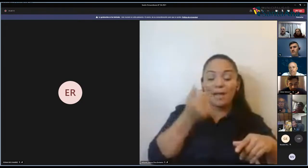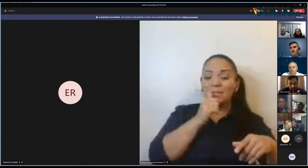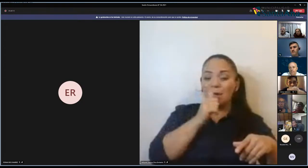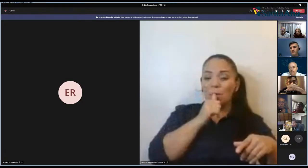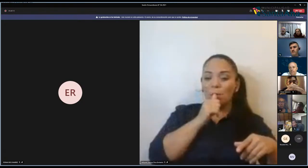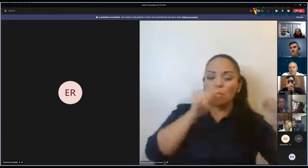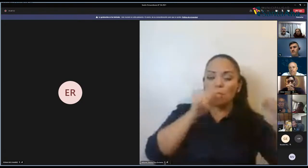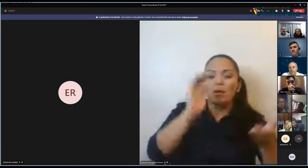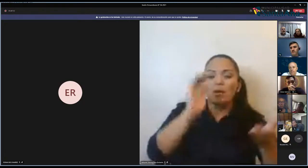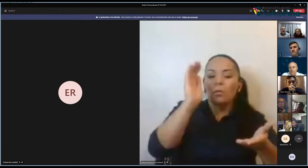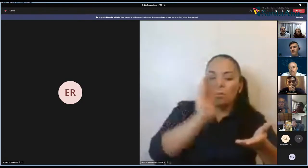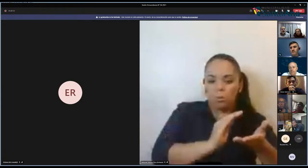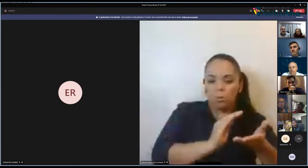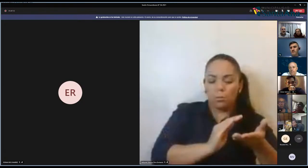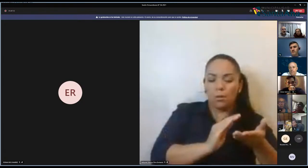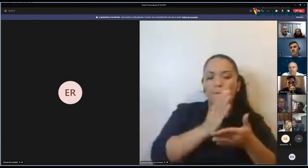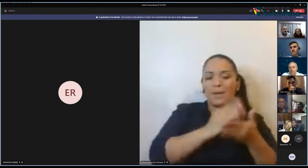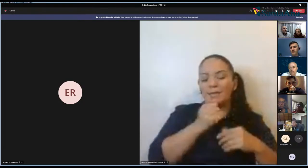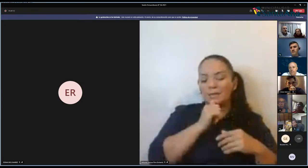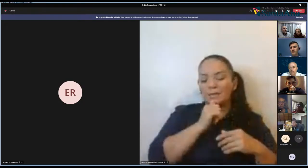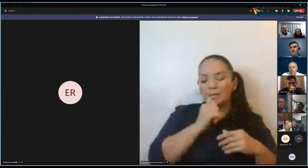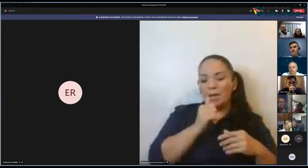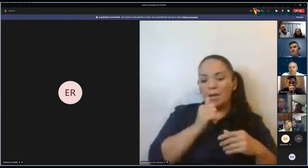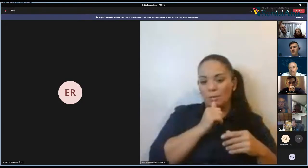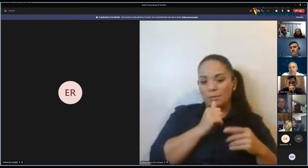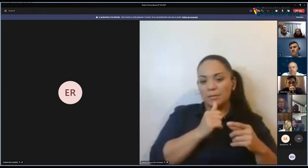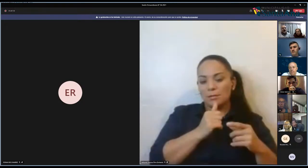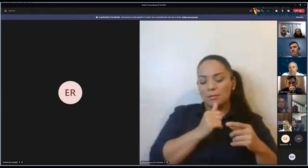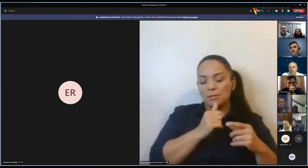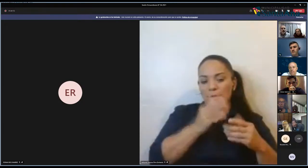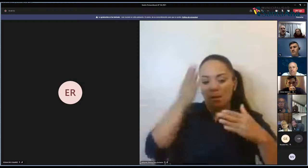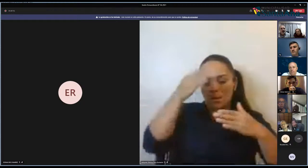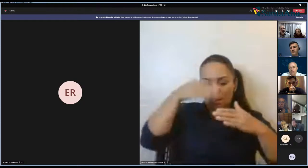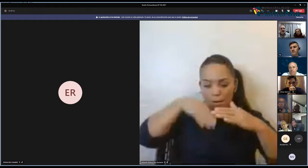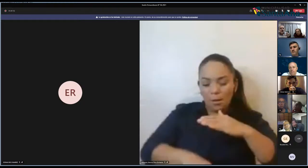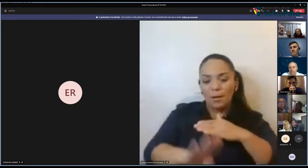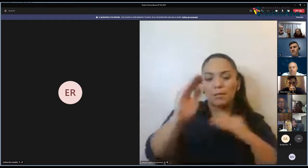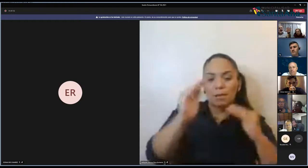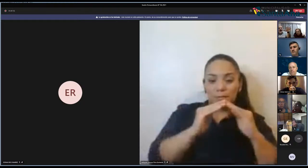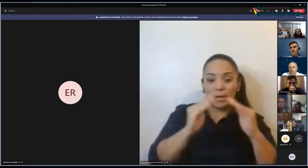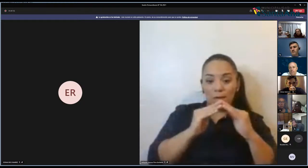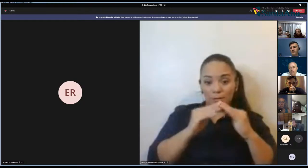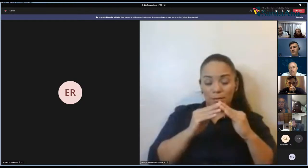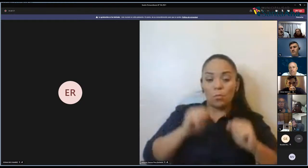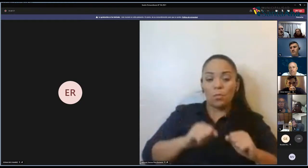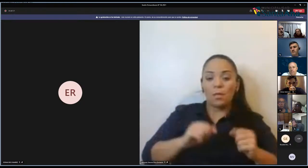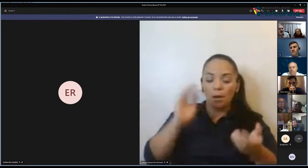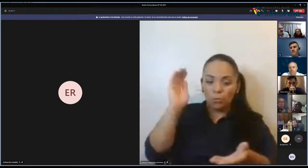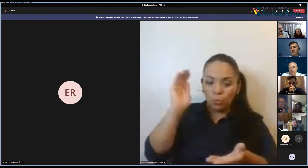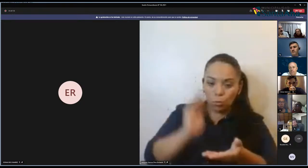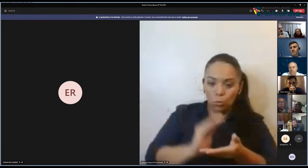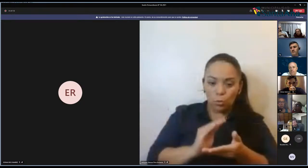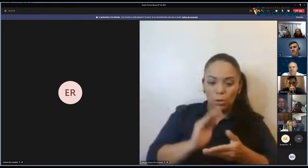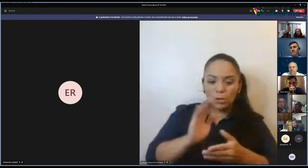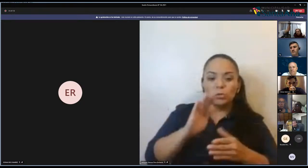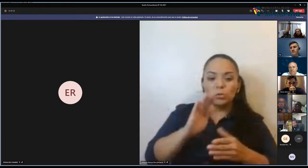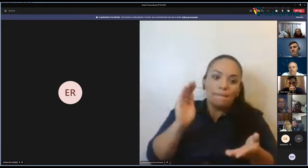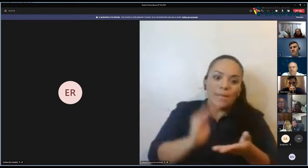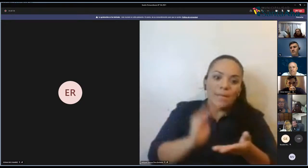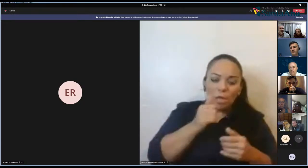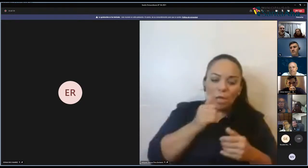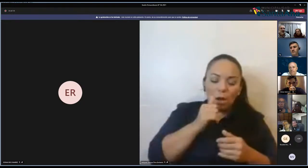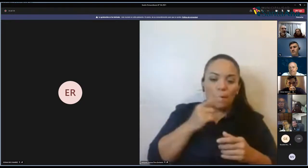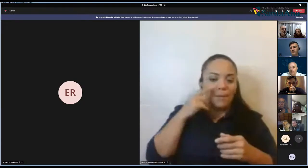sobre todo la parte de las aguas que pasan por debajo de las viviendas y en las propiedades pudiera alivianar su caudal y no se dieran esas afectaciones